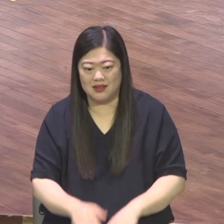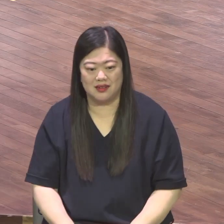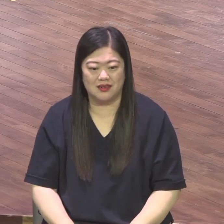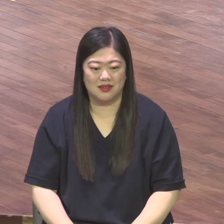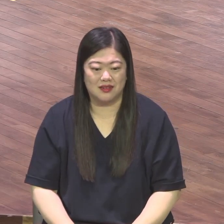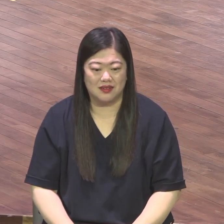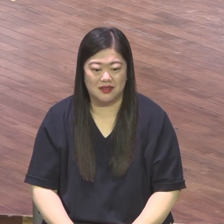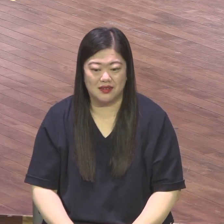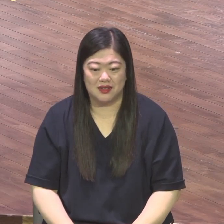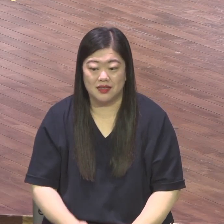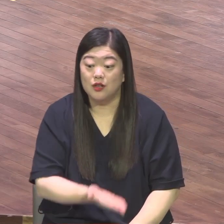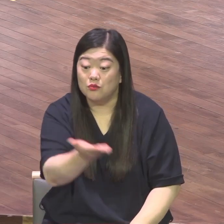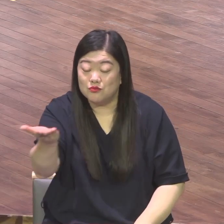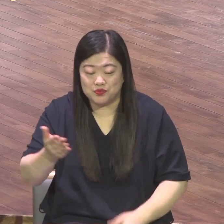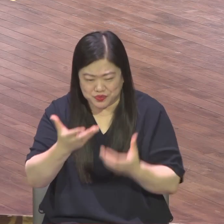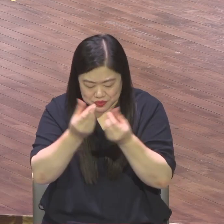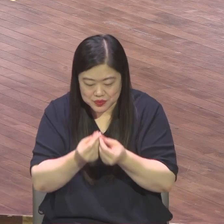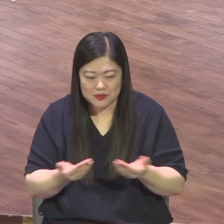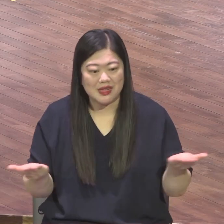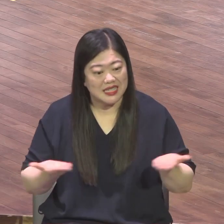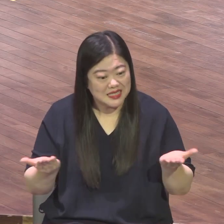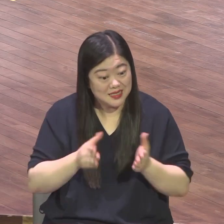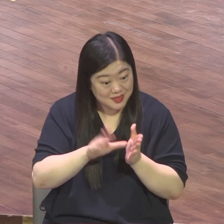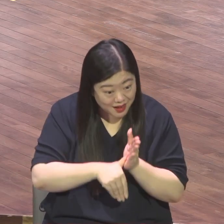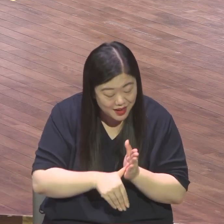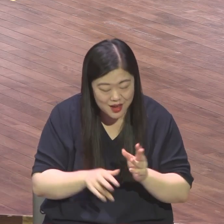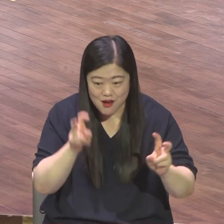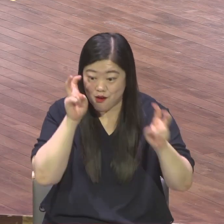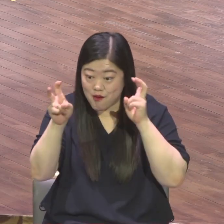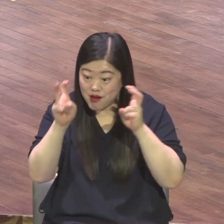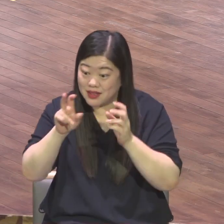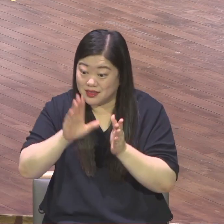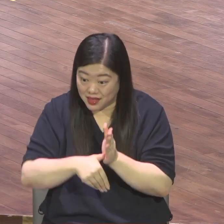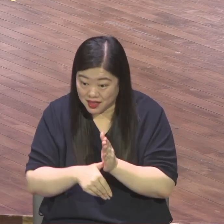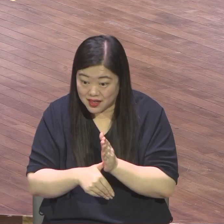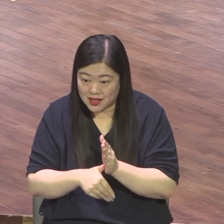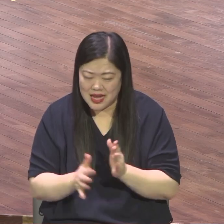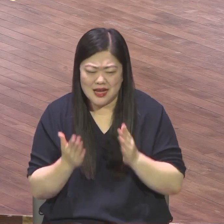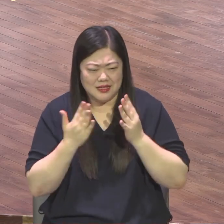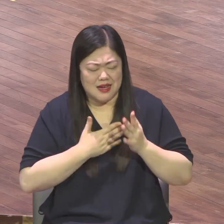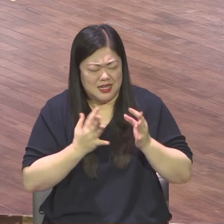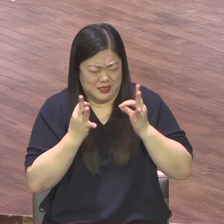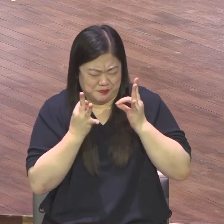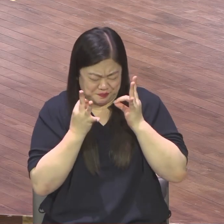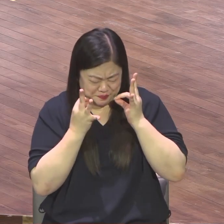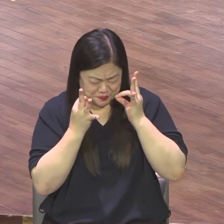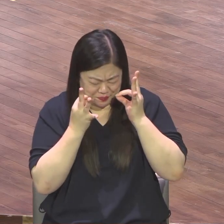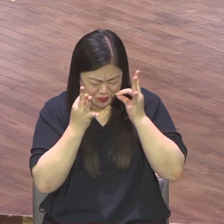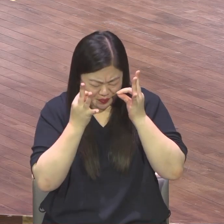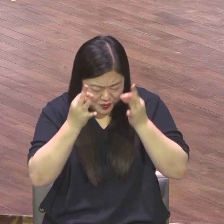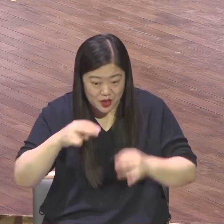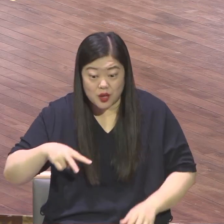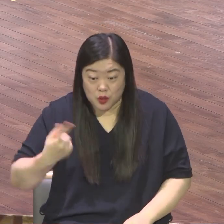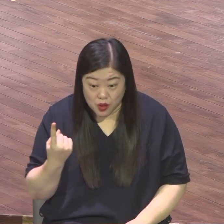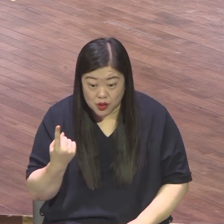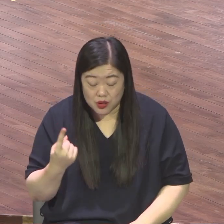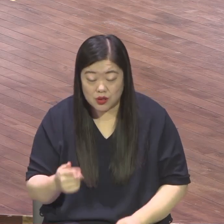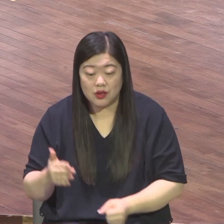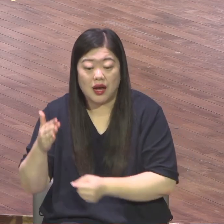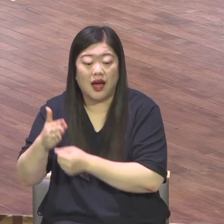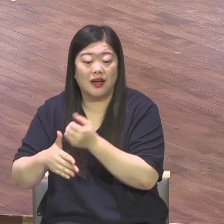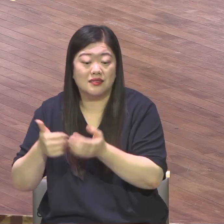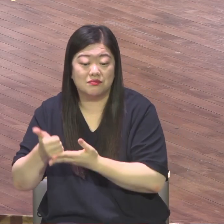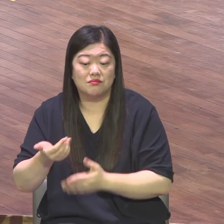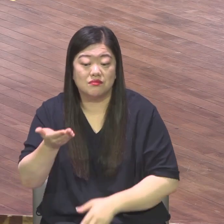해주시면 여러분이 직장 다니면서 사업을 하면서 여러분 살아가면서 열심히 해본들 하나님이 축복 안 하면 다